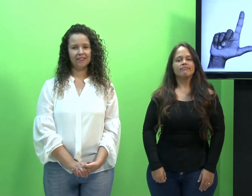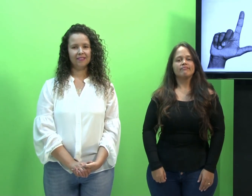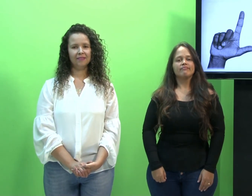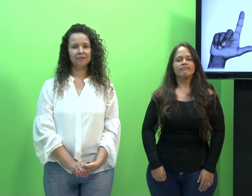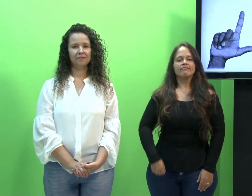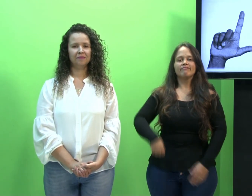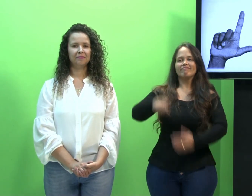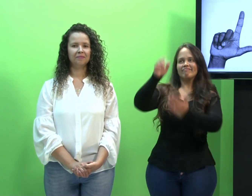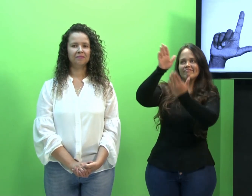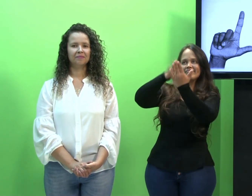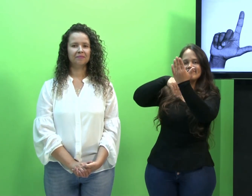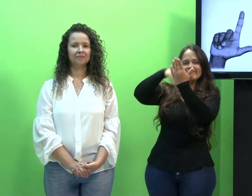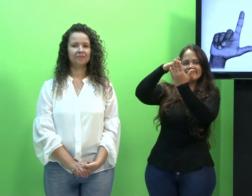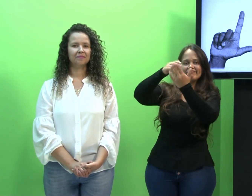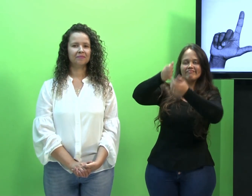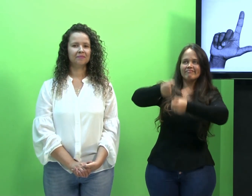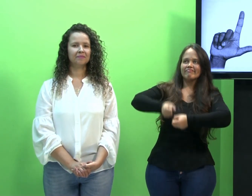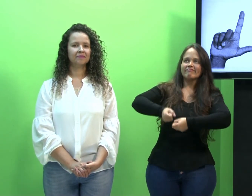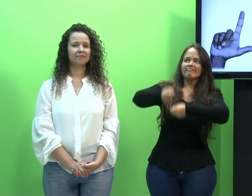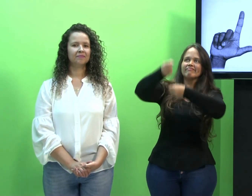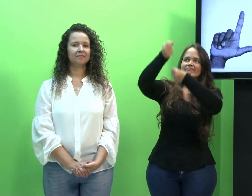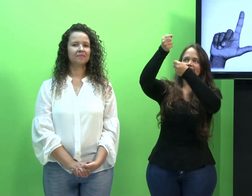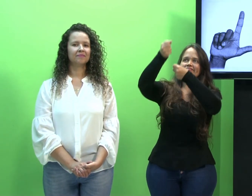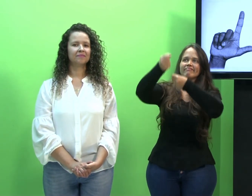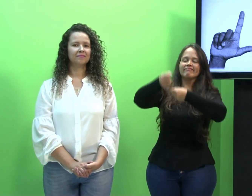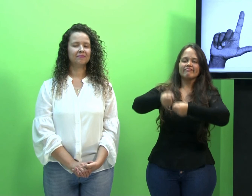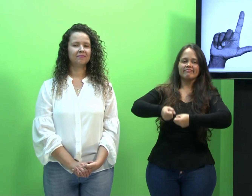Pintar parede com rolo.